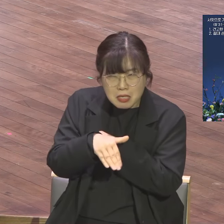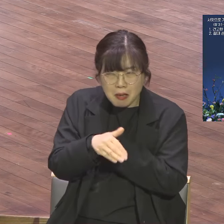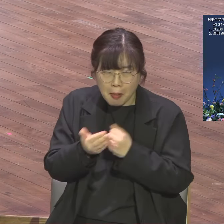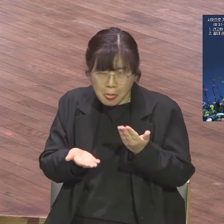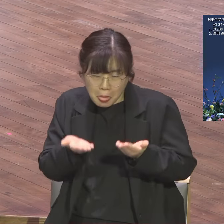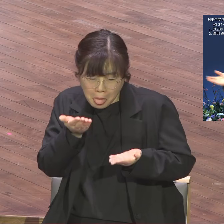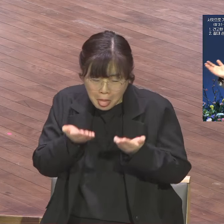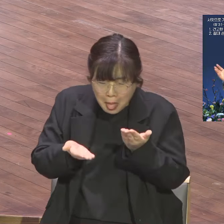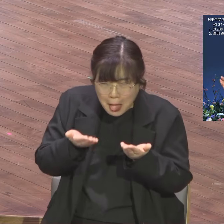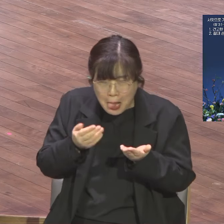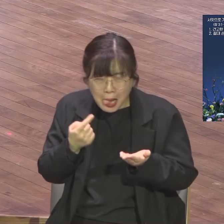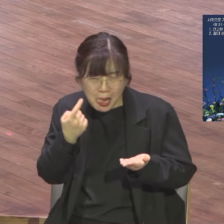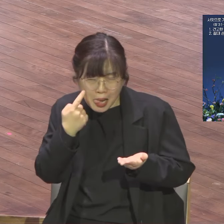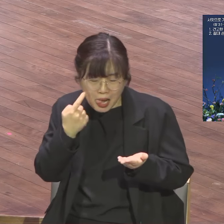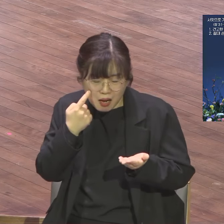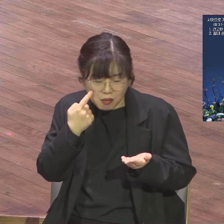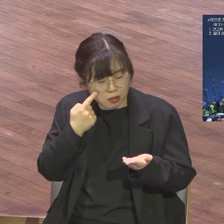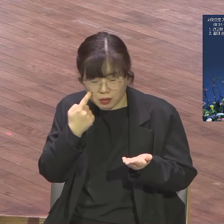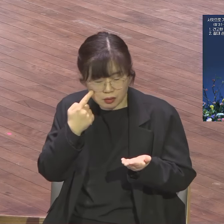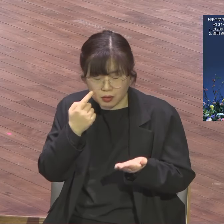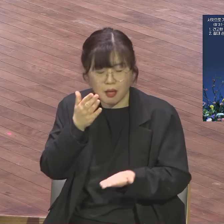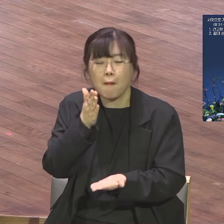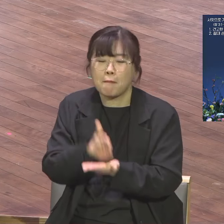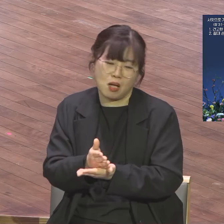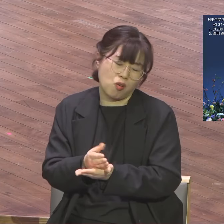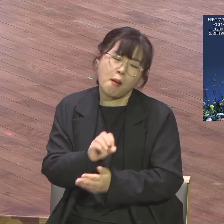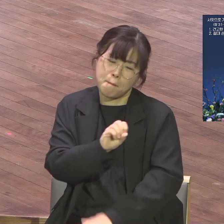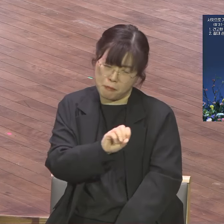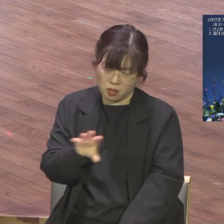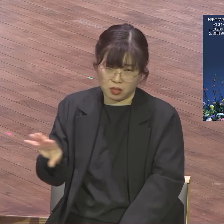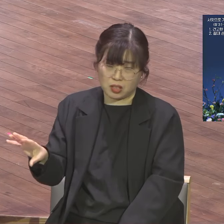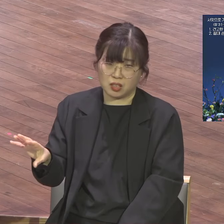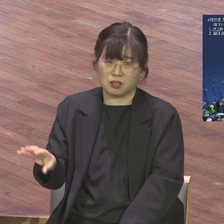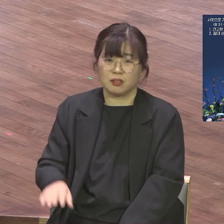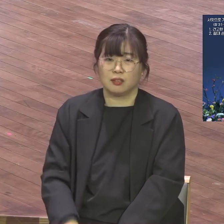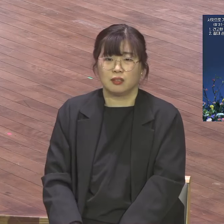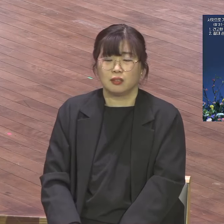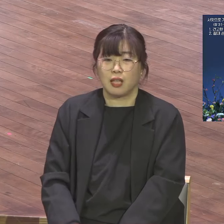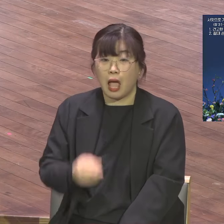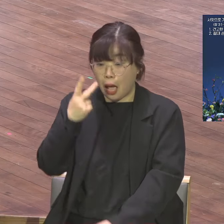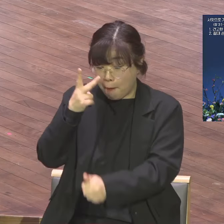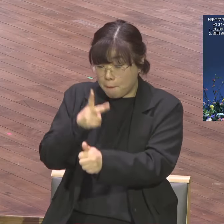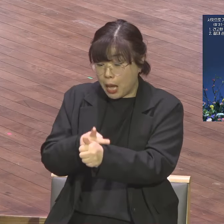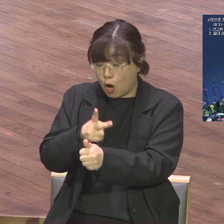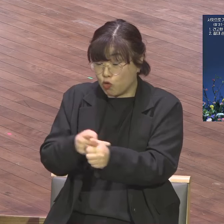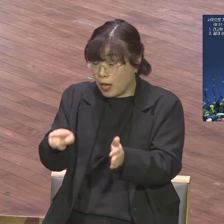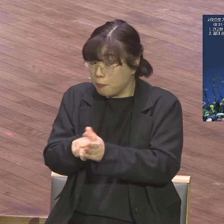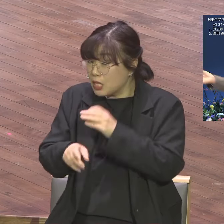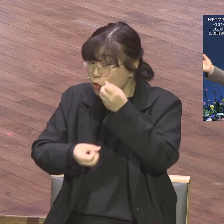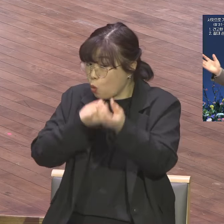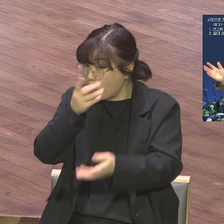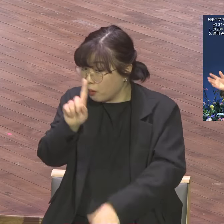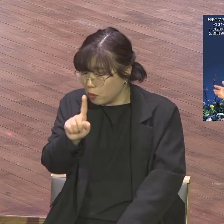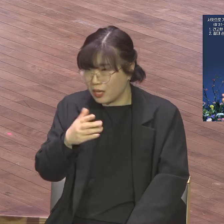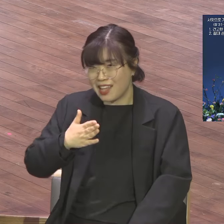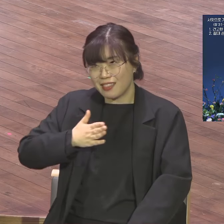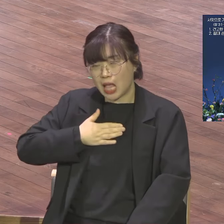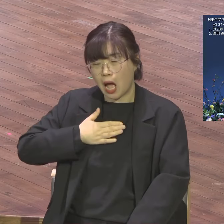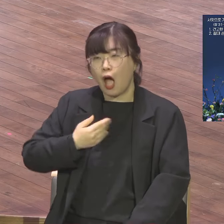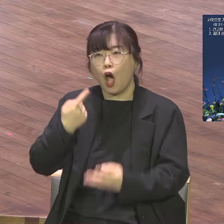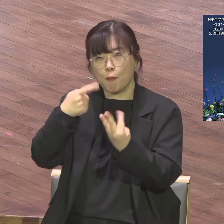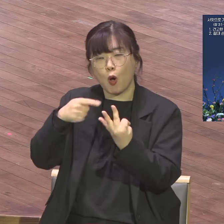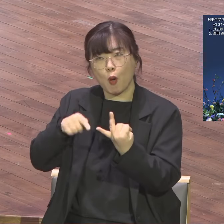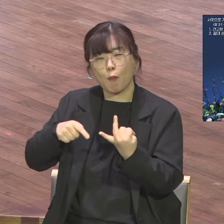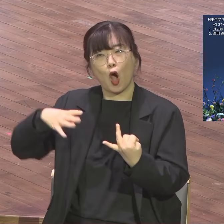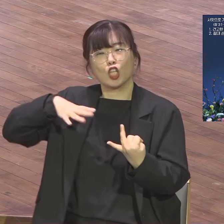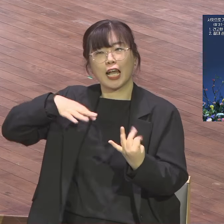바울이 그래. 배설물이다. 복음 깨닫고 나니까, 복음 깨닫고 나니까, 그리스도 만나고 나니까, 배설물이다, 이거. 다